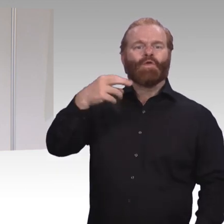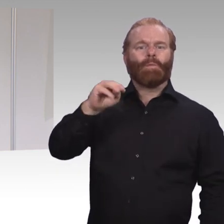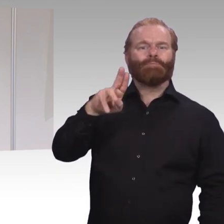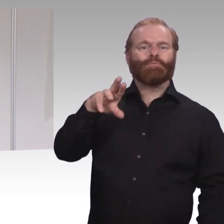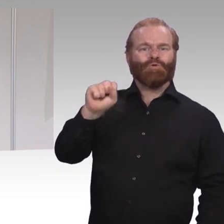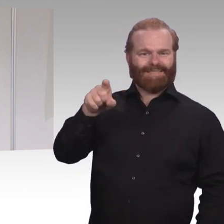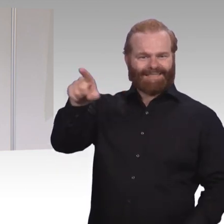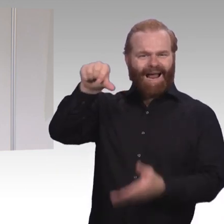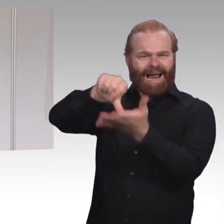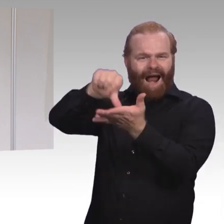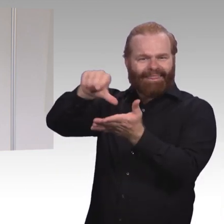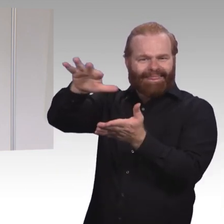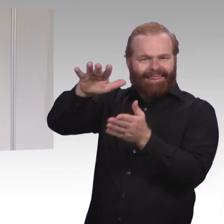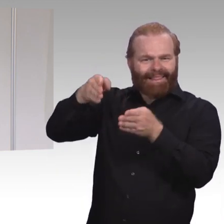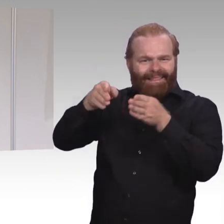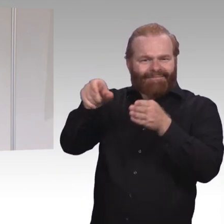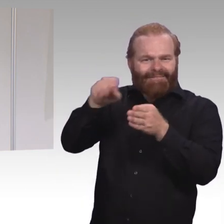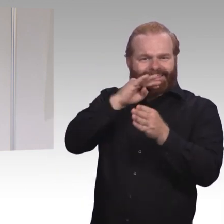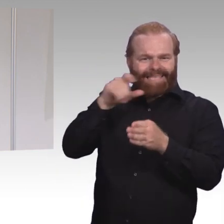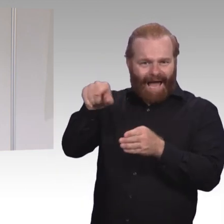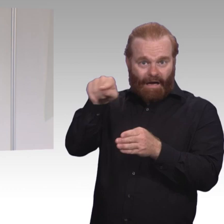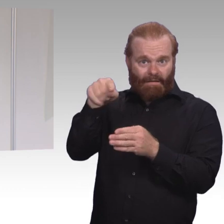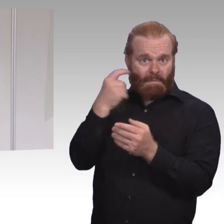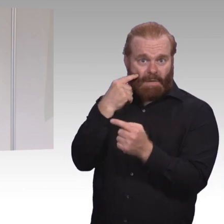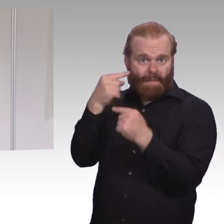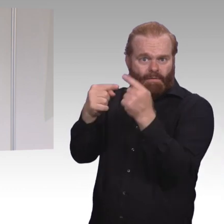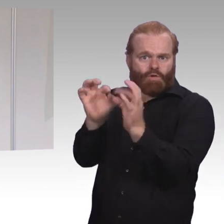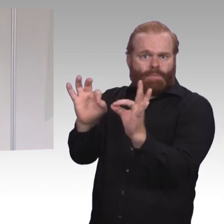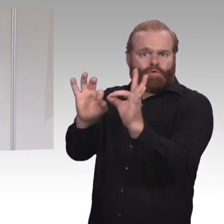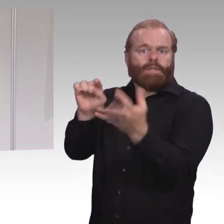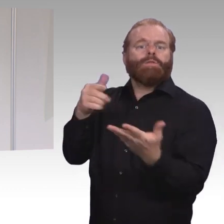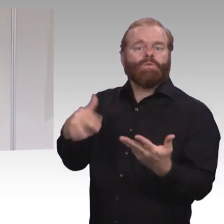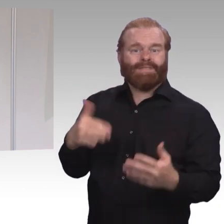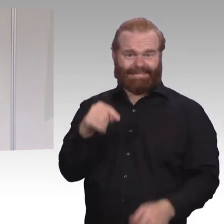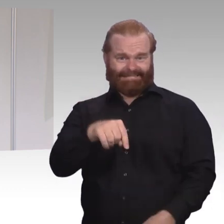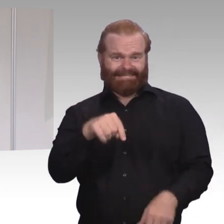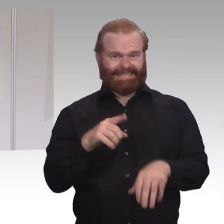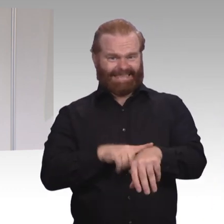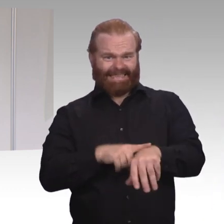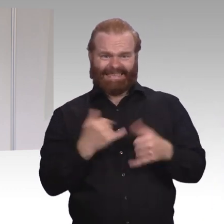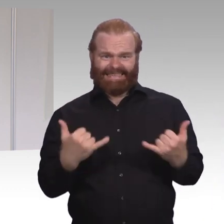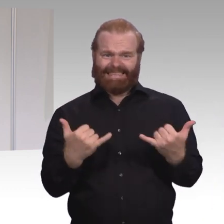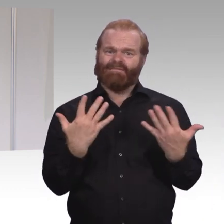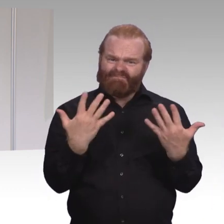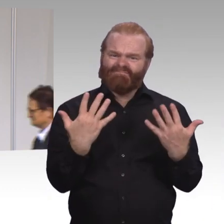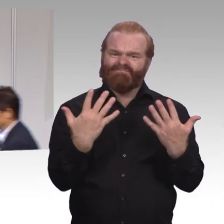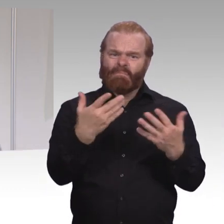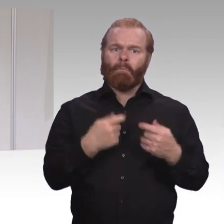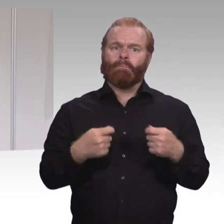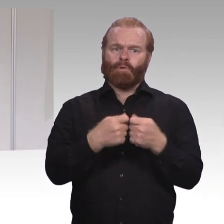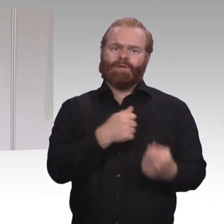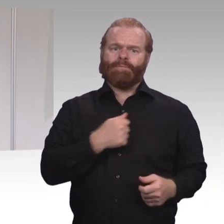auch als nicht ständiges Mitglied im Sicherheitsrat der Vereinten Nationen. Wir tragen Verantwortung für